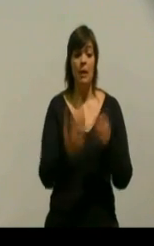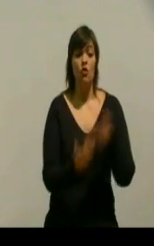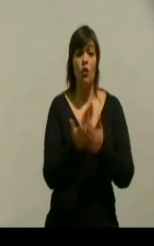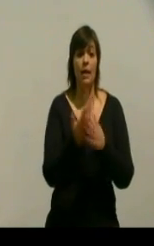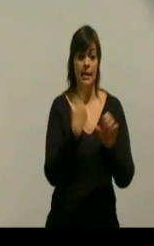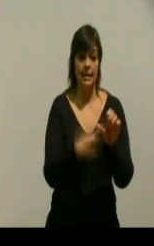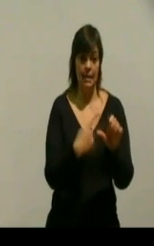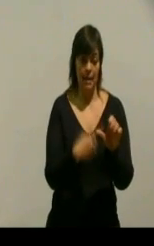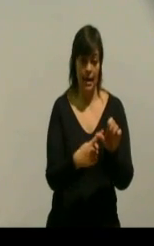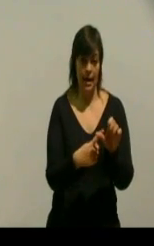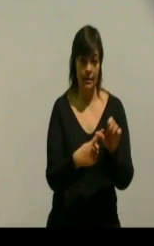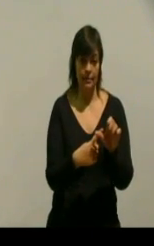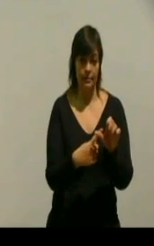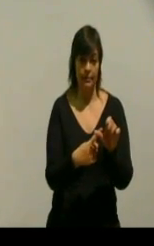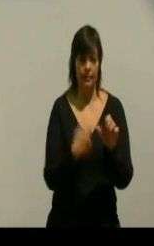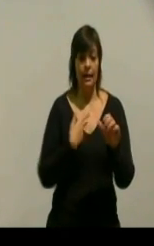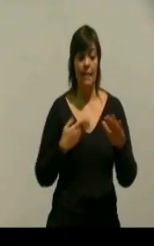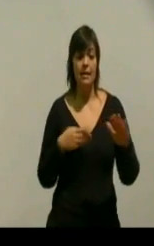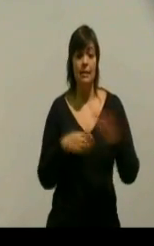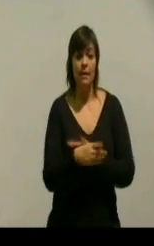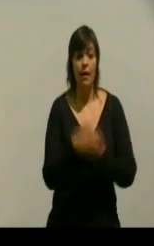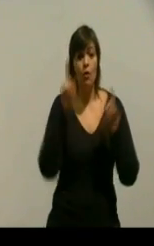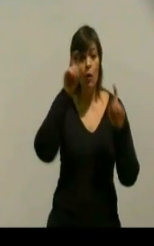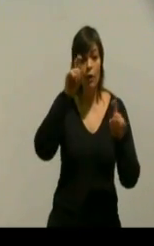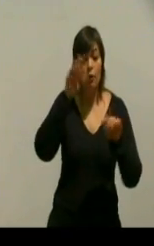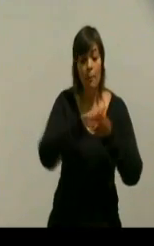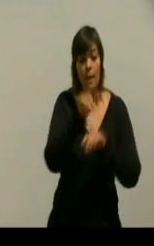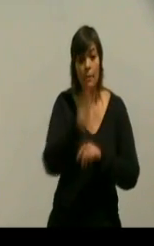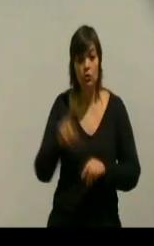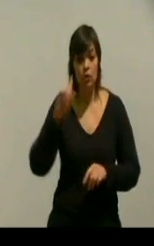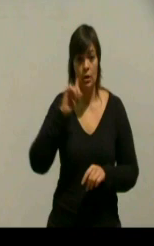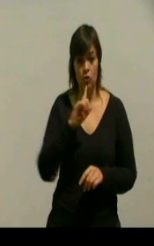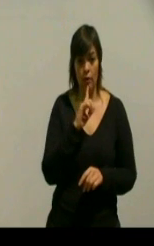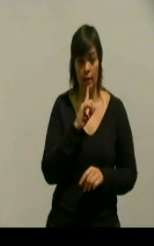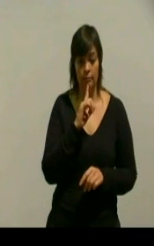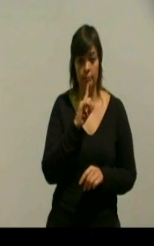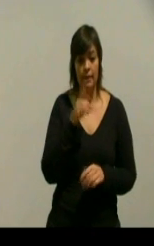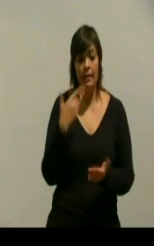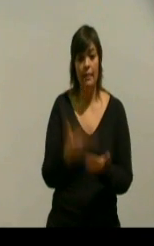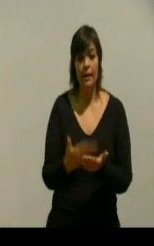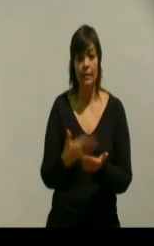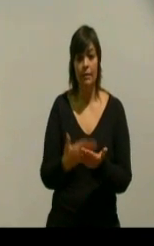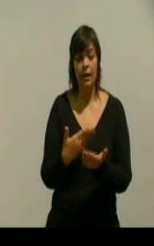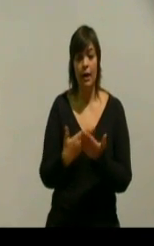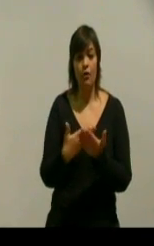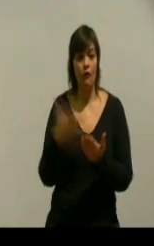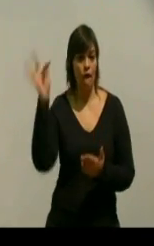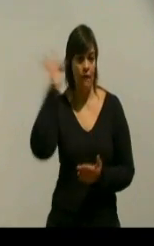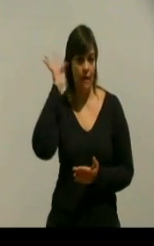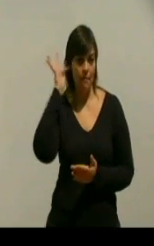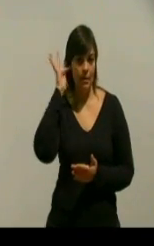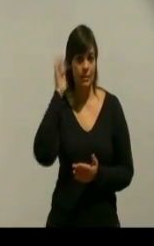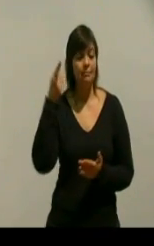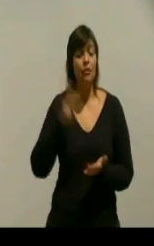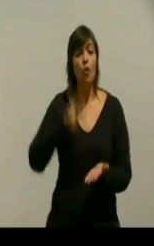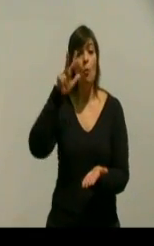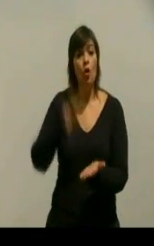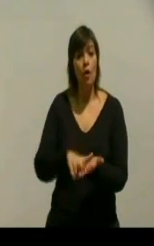extremeñas, accesibilidad a la educación para la persona sorda. Está certificado por FEDAPA y homologado por la Facultad